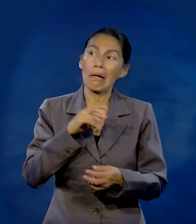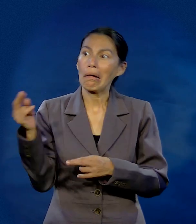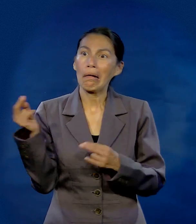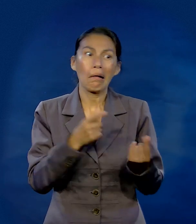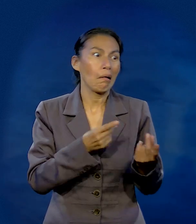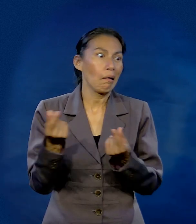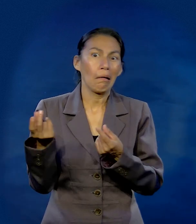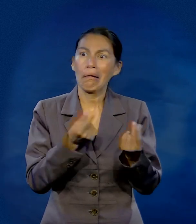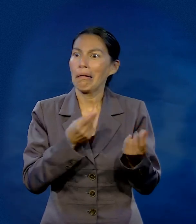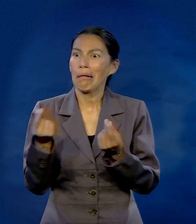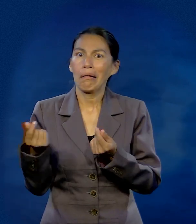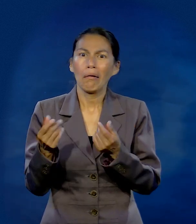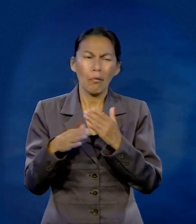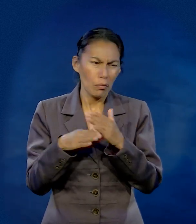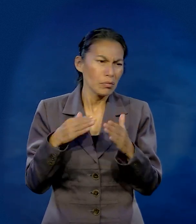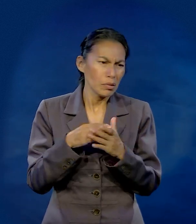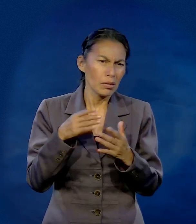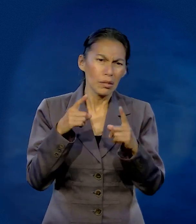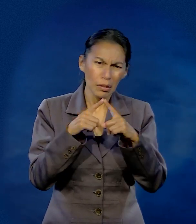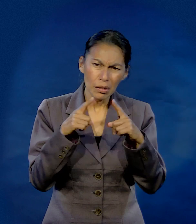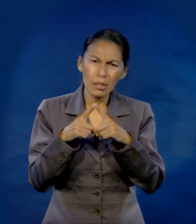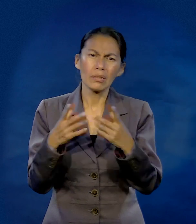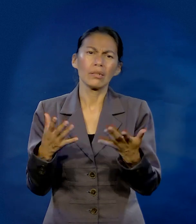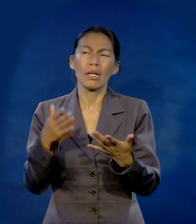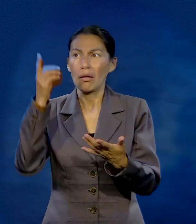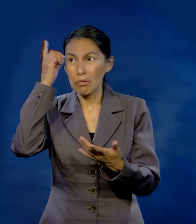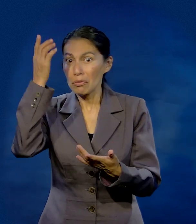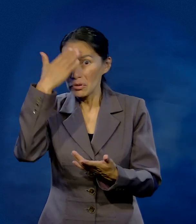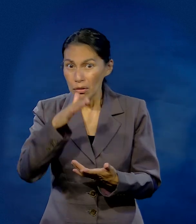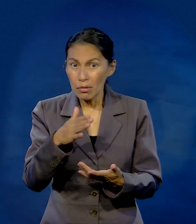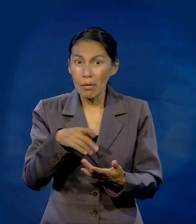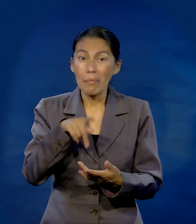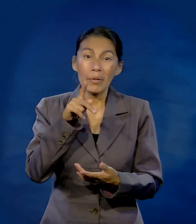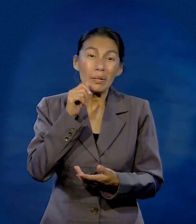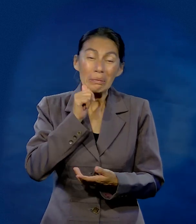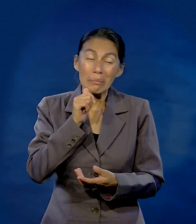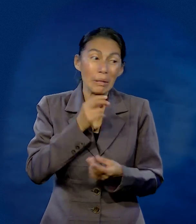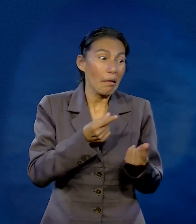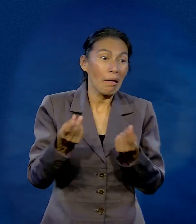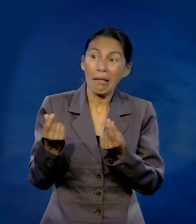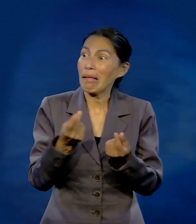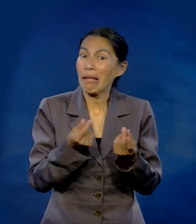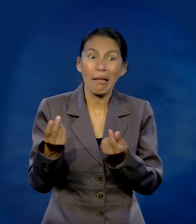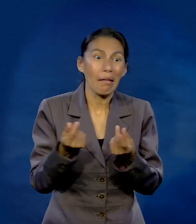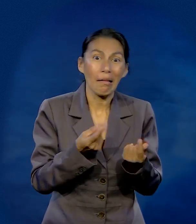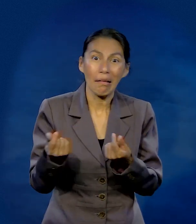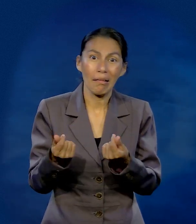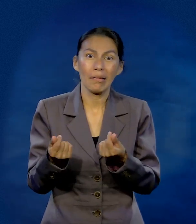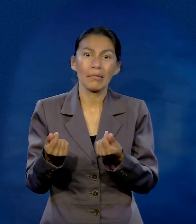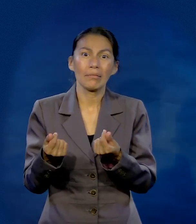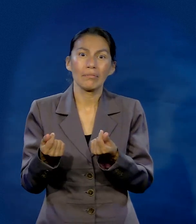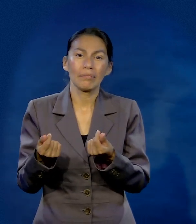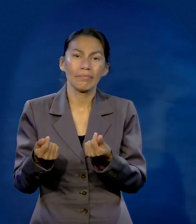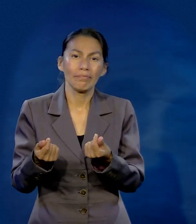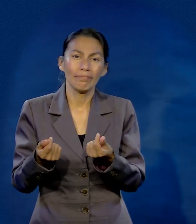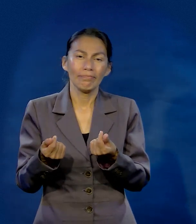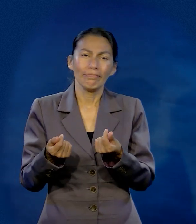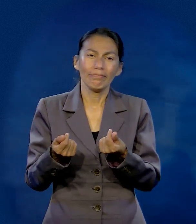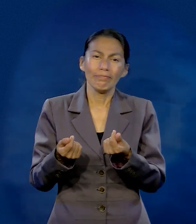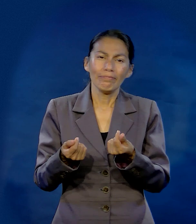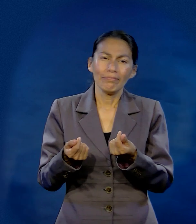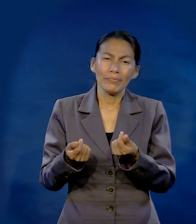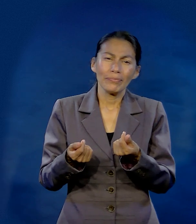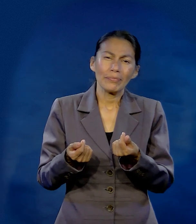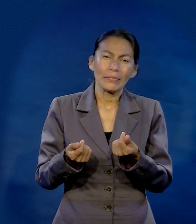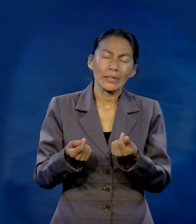Sí pues nosotros queríamos que no cocinara pero si quieres traer algo adelante tú te pierdes los tamales y quedamos de cenar juntos